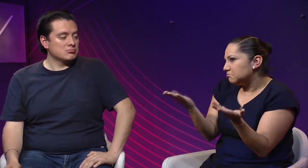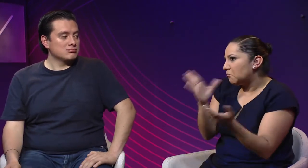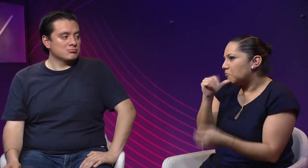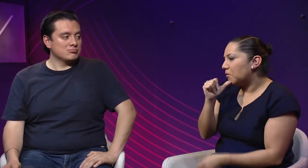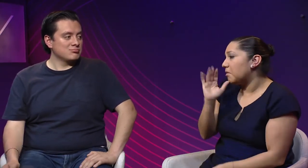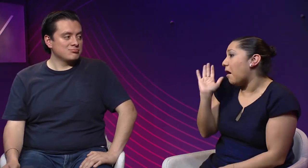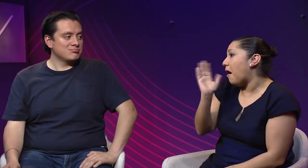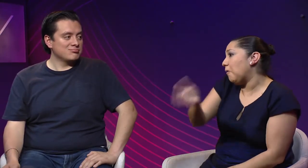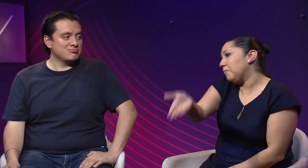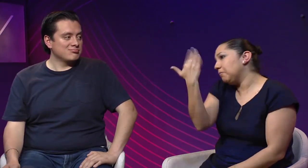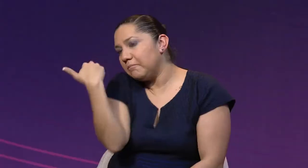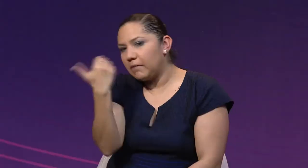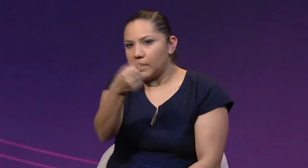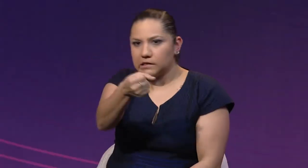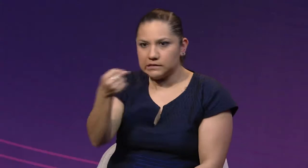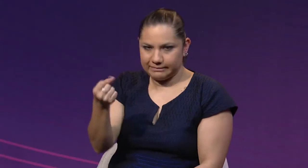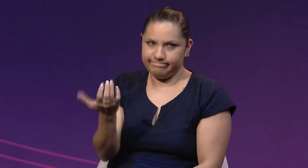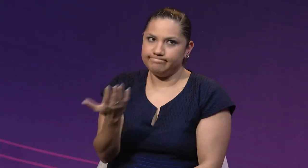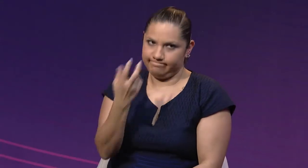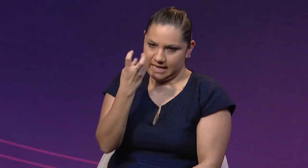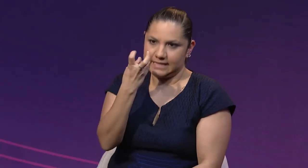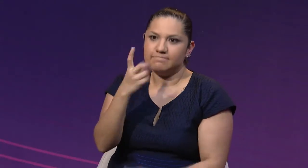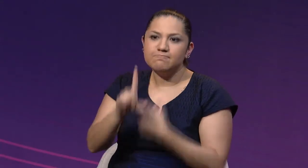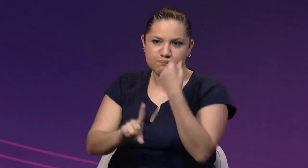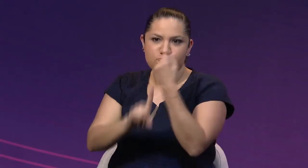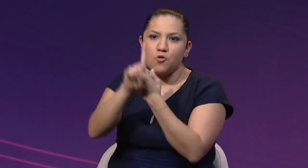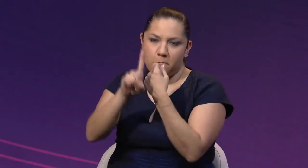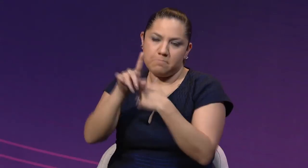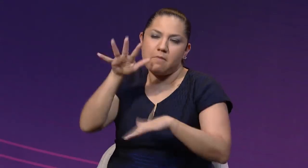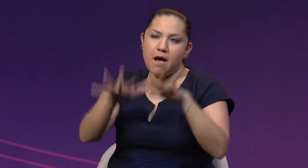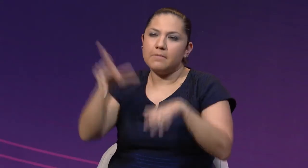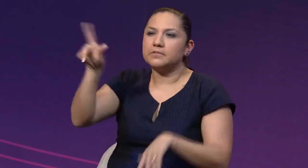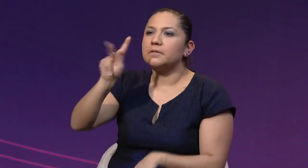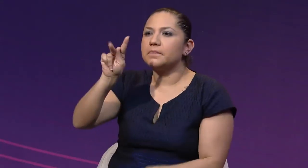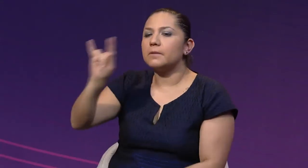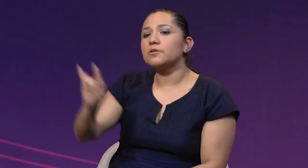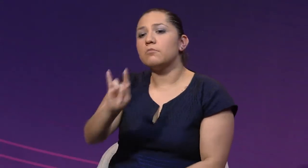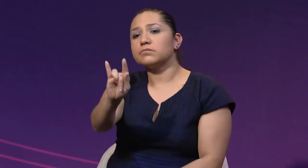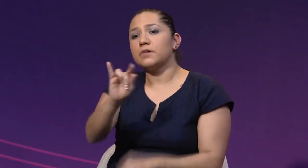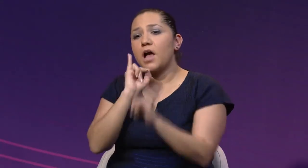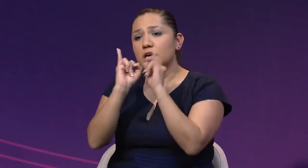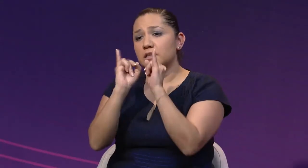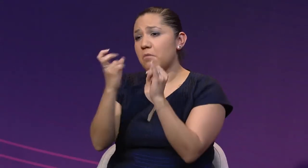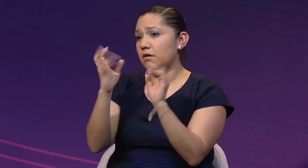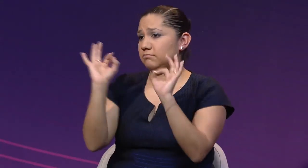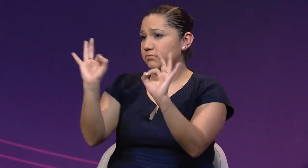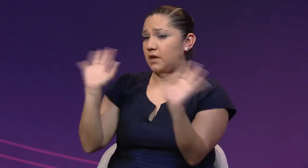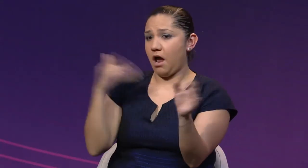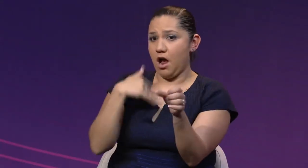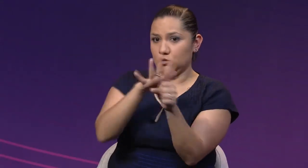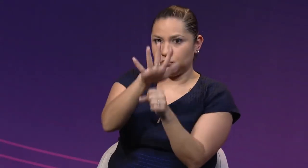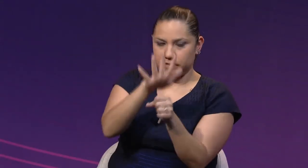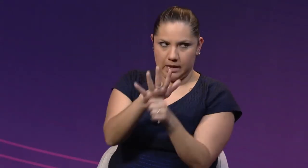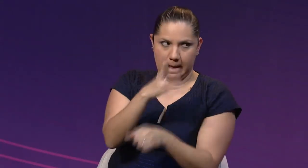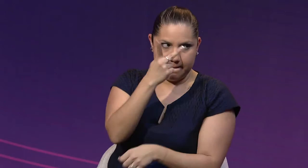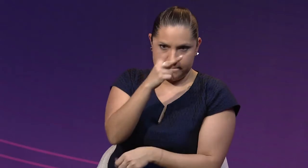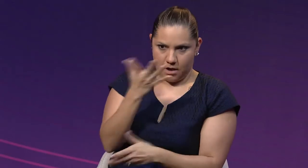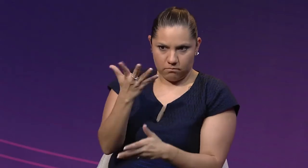ofrecen como que sí, aunque sinceramente no estén formados en el tema. Y ese es el gran problema, ¿no? Los recuerdos en la televisión cada vez se ven